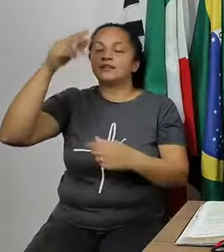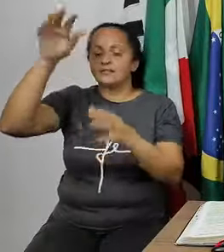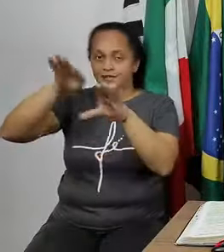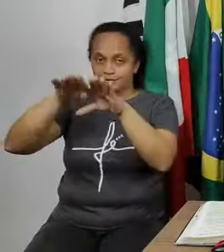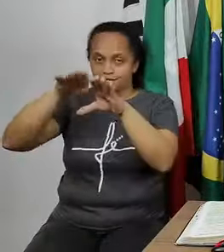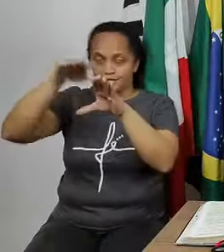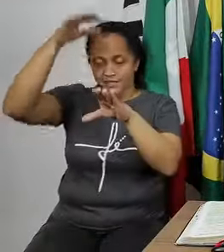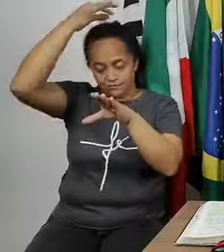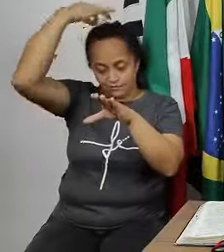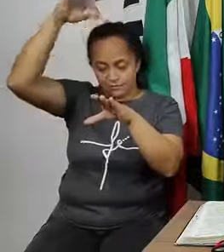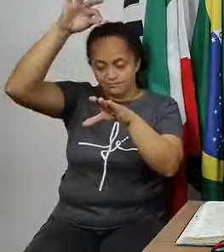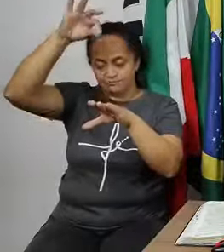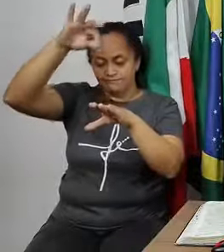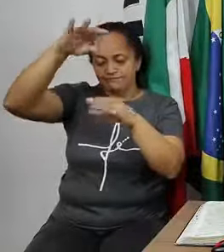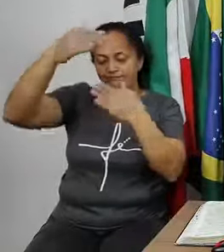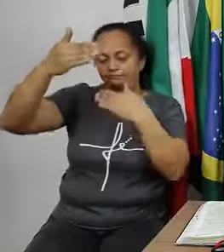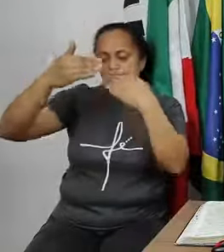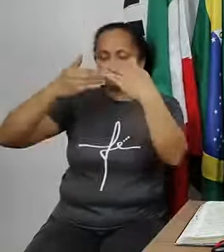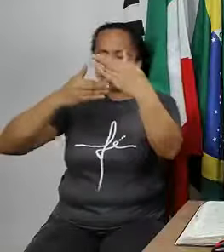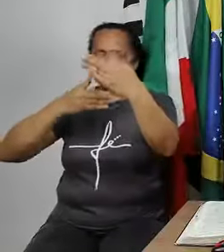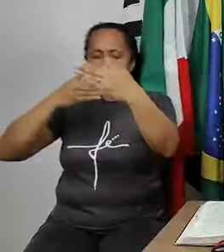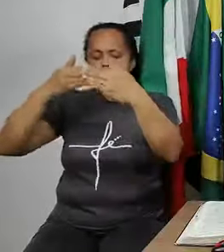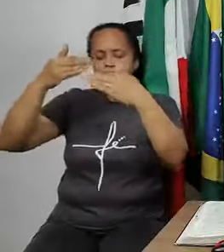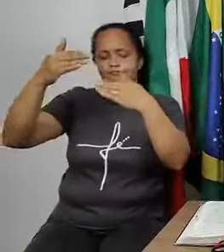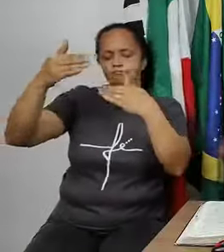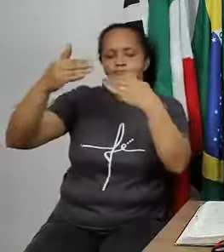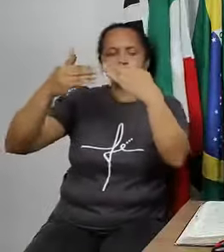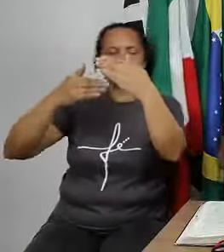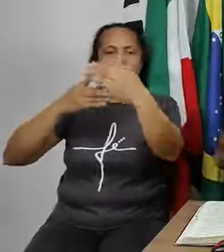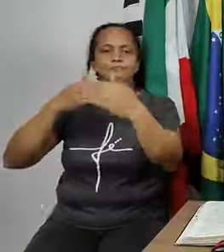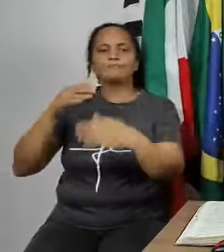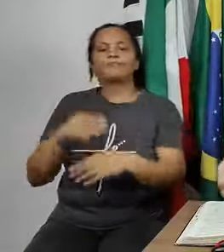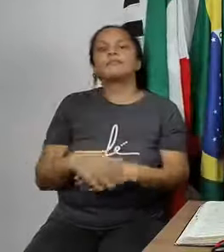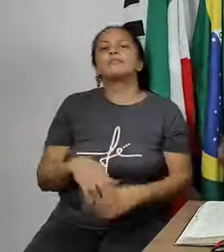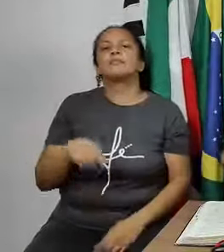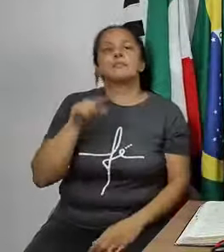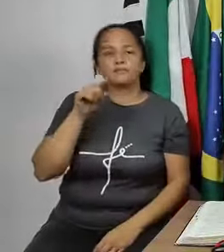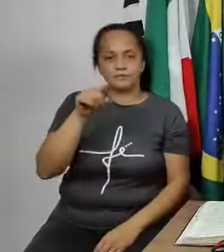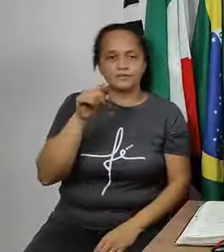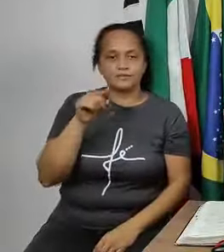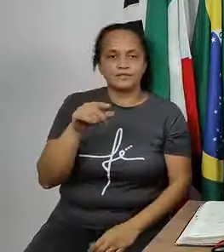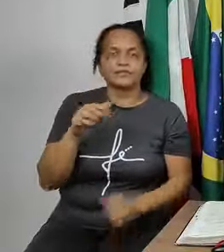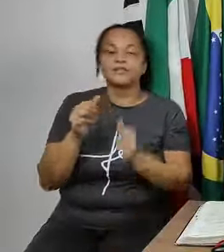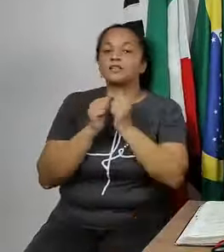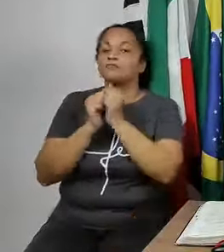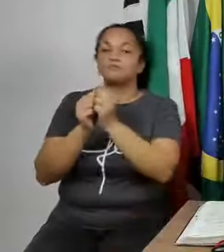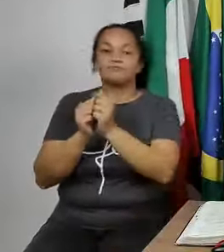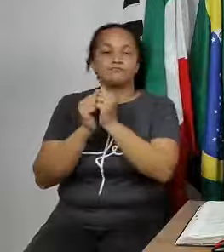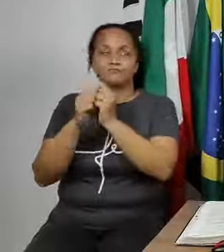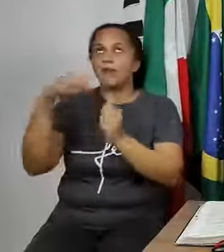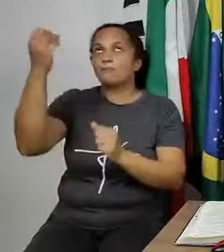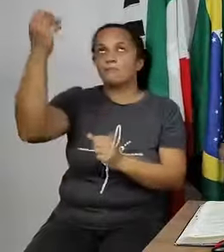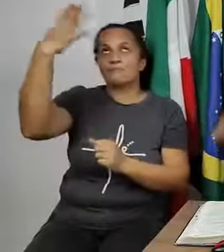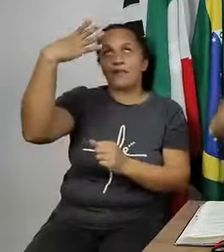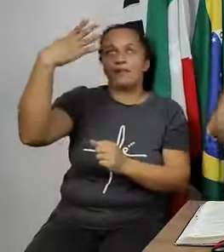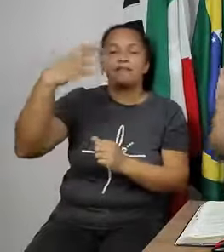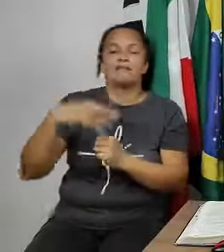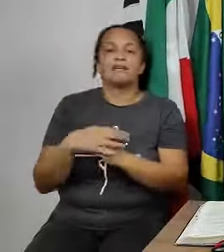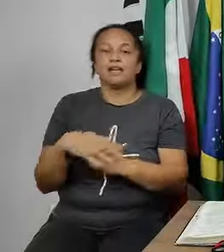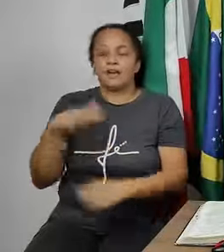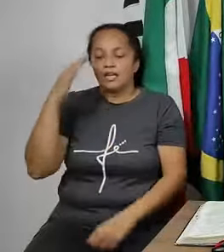que habita em você. Há uma troca, entendeu? O Espírito Santo, ele começa a revelar